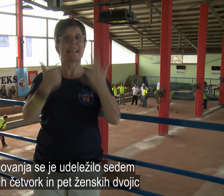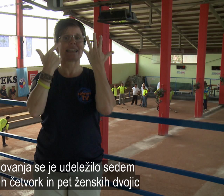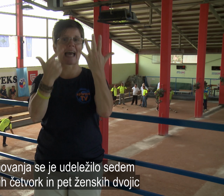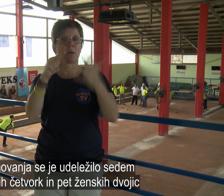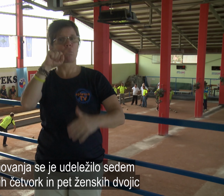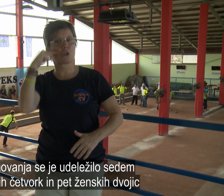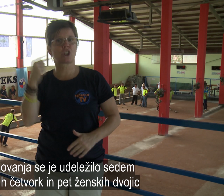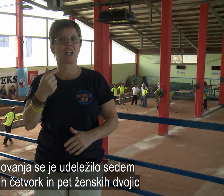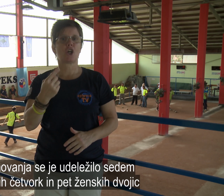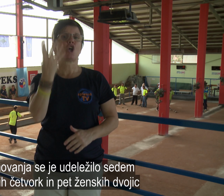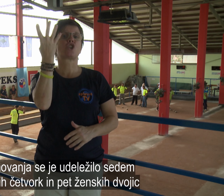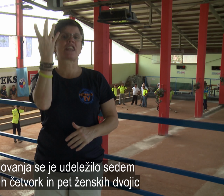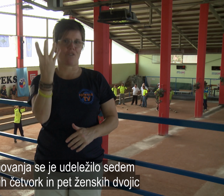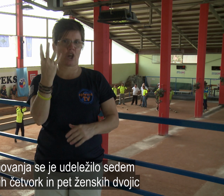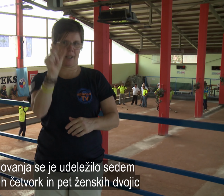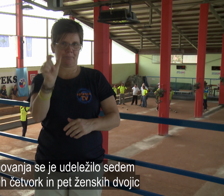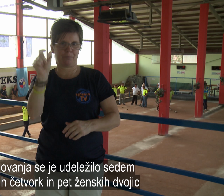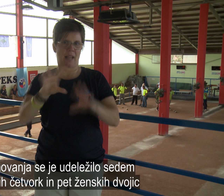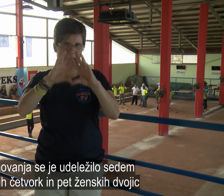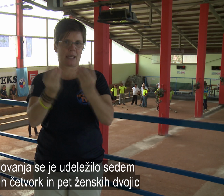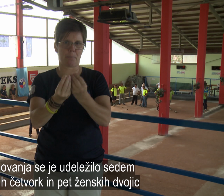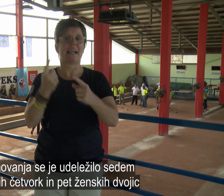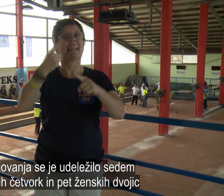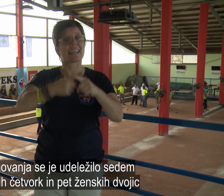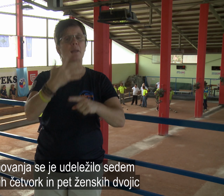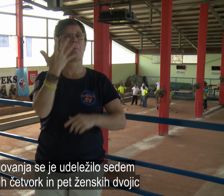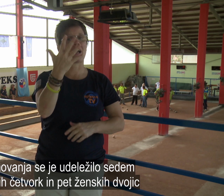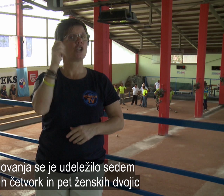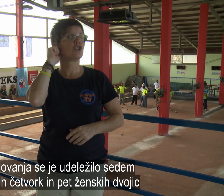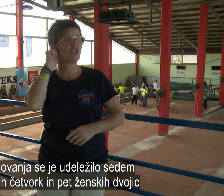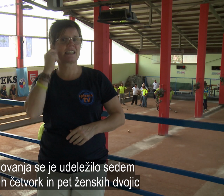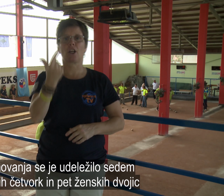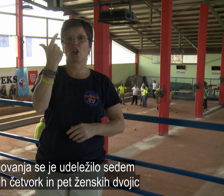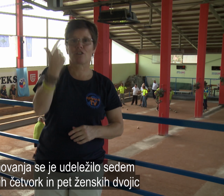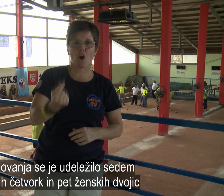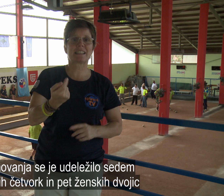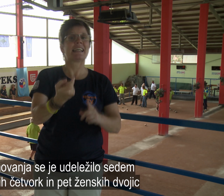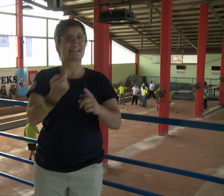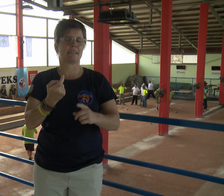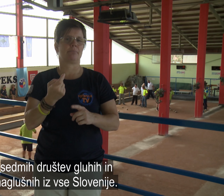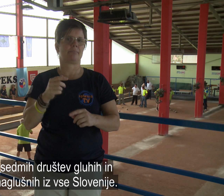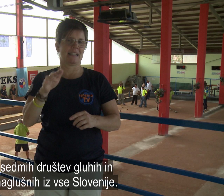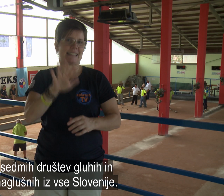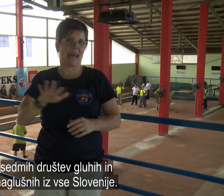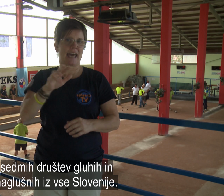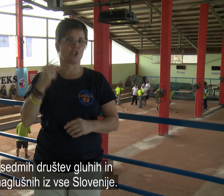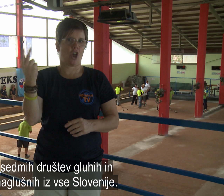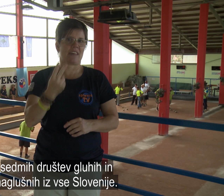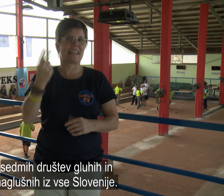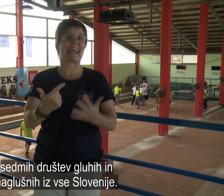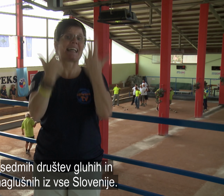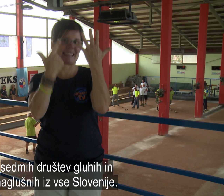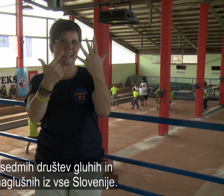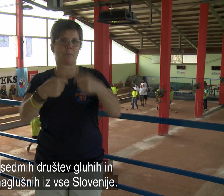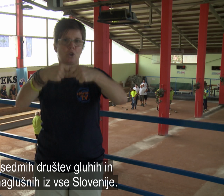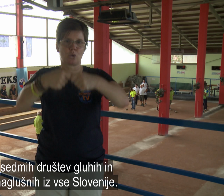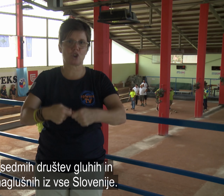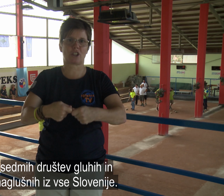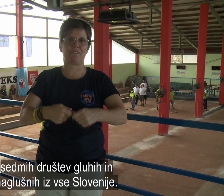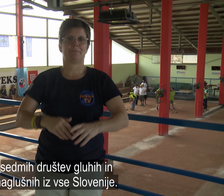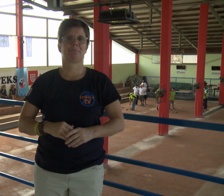di. Kada batik. Zat mark. Hakika. Tak yidki. Wow. Kada, la badi